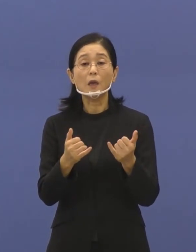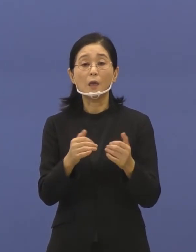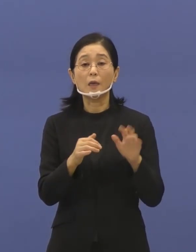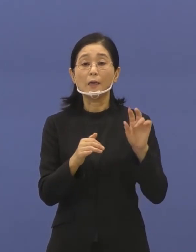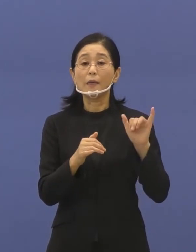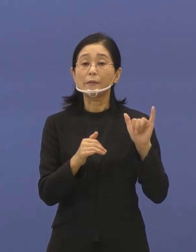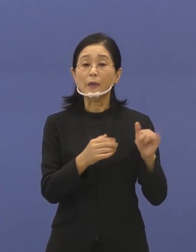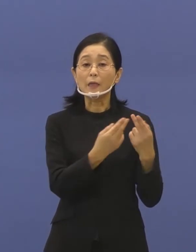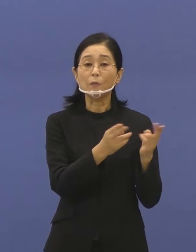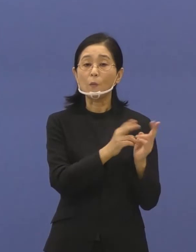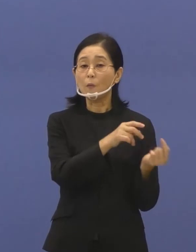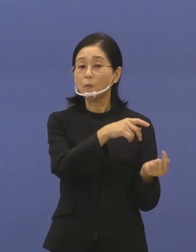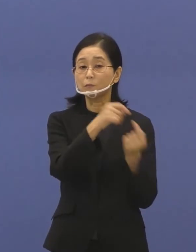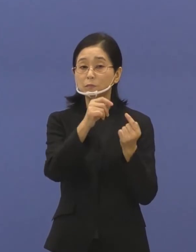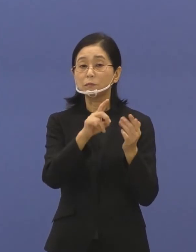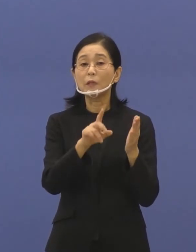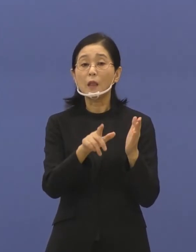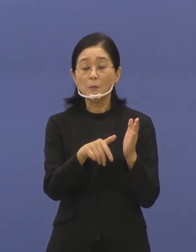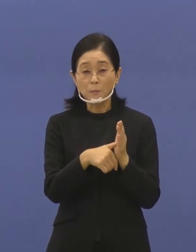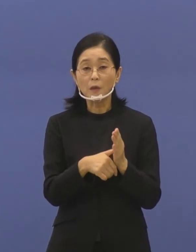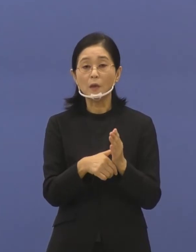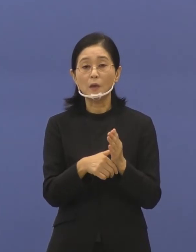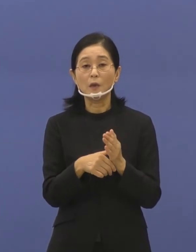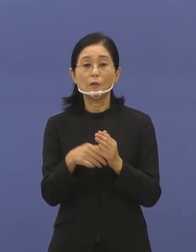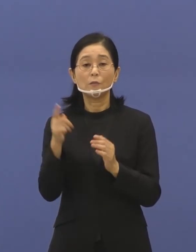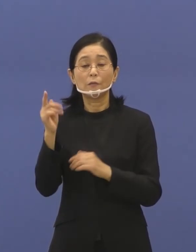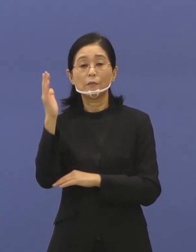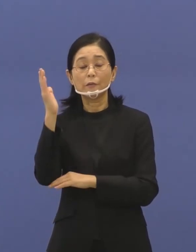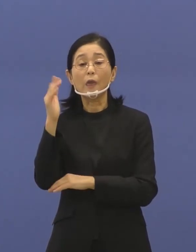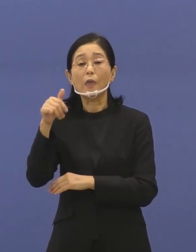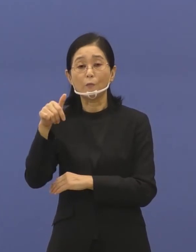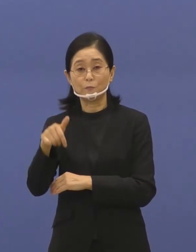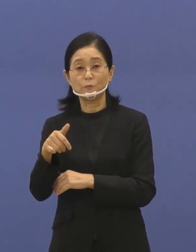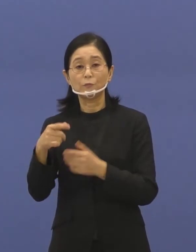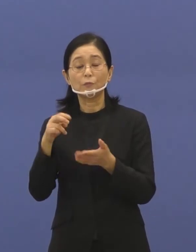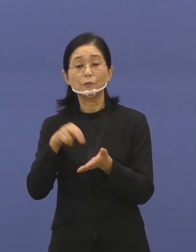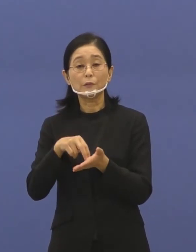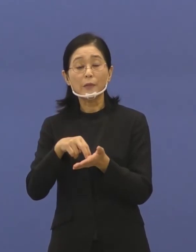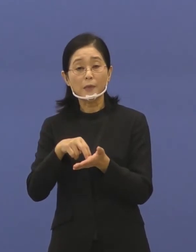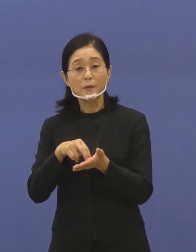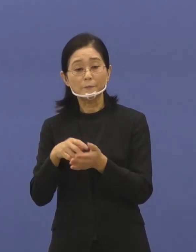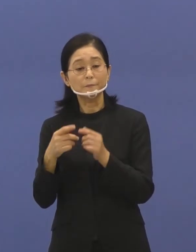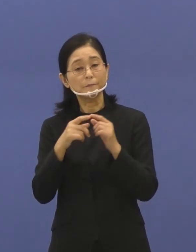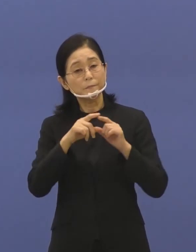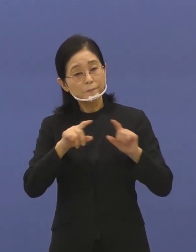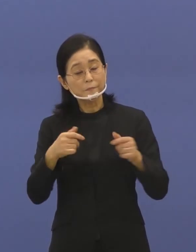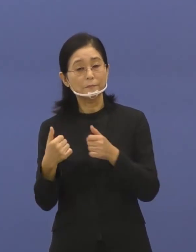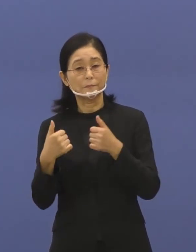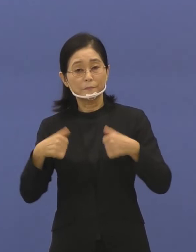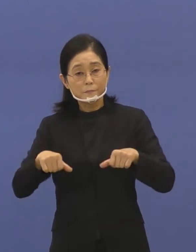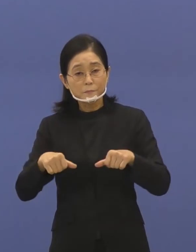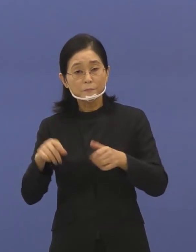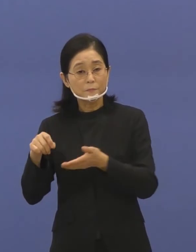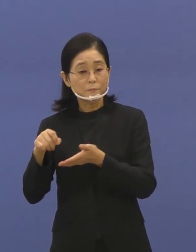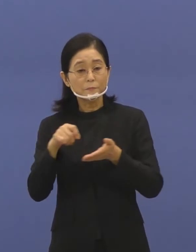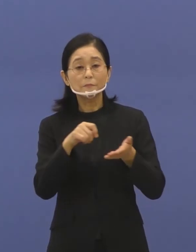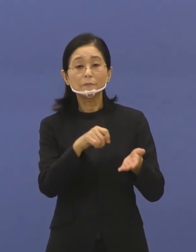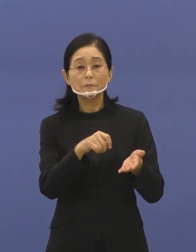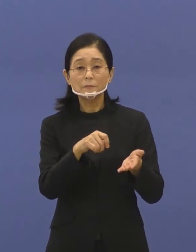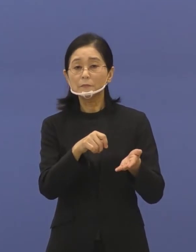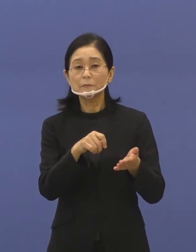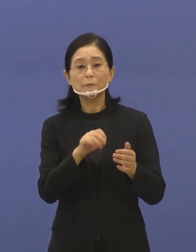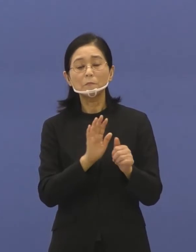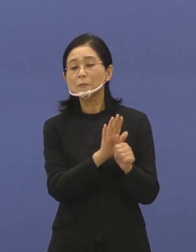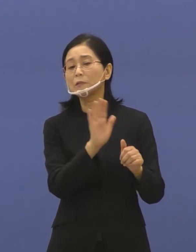者たちには日本国民として当然受ける公平な行政を及ぼさないと政府が言っているようなもので